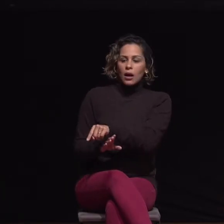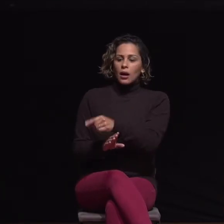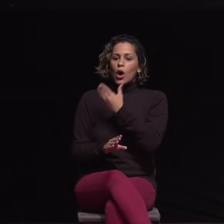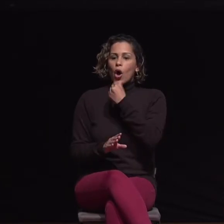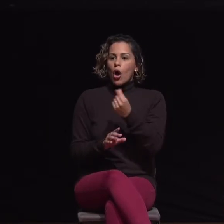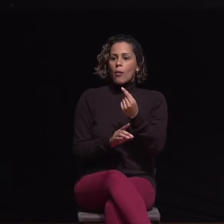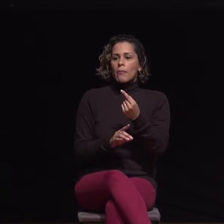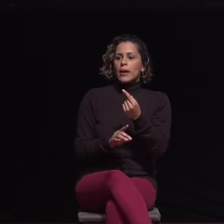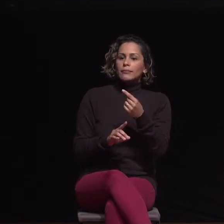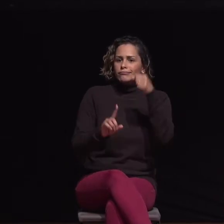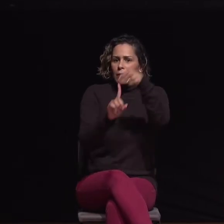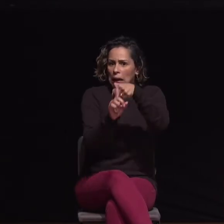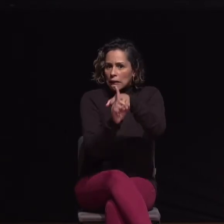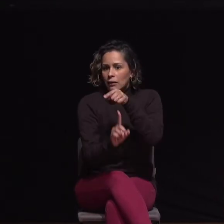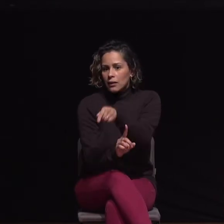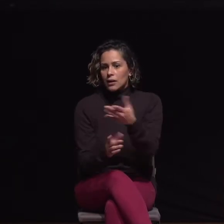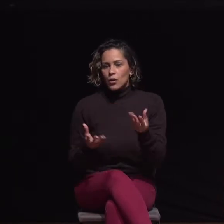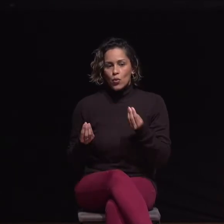agressor.